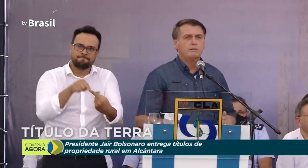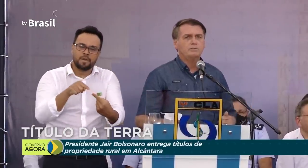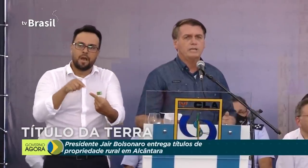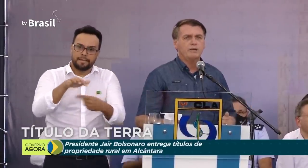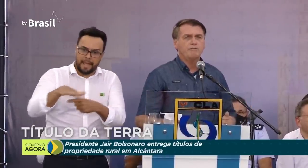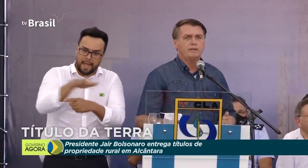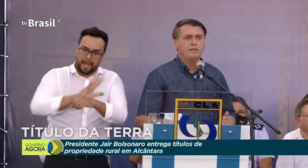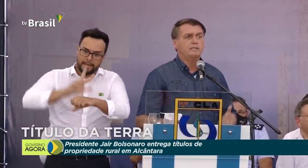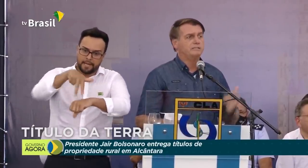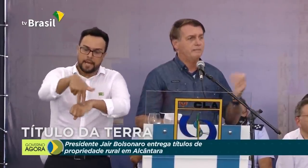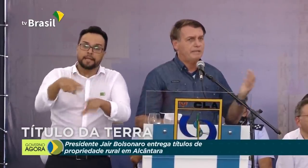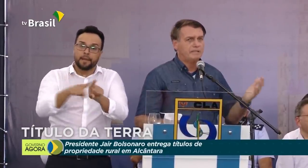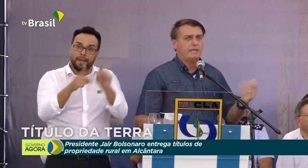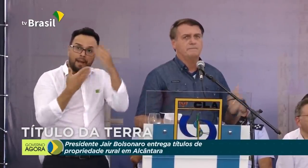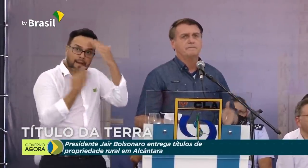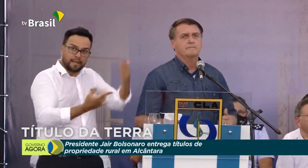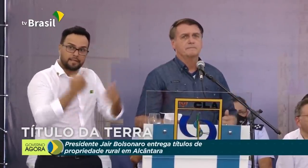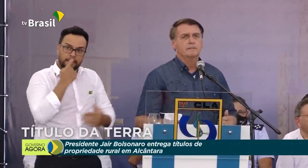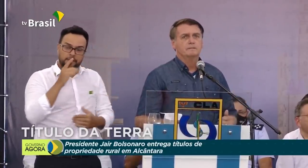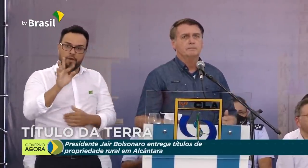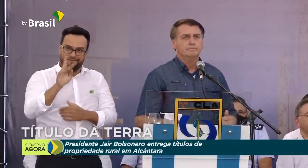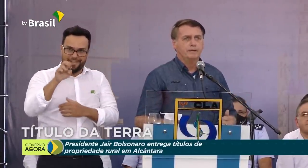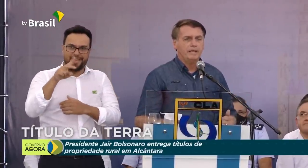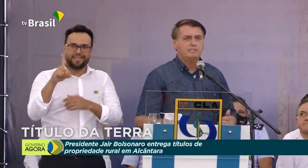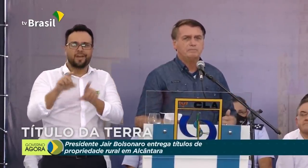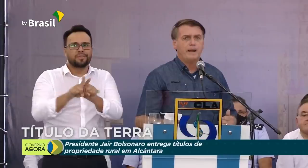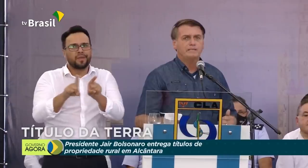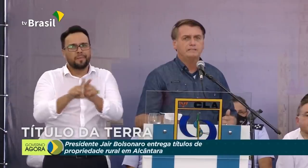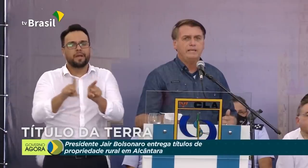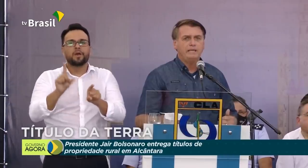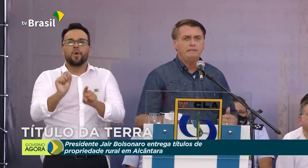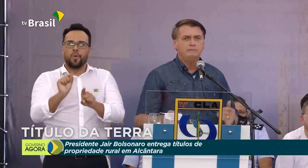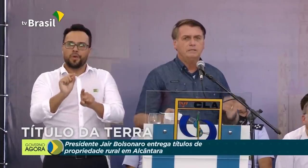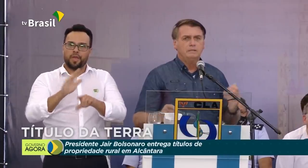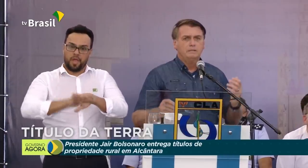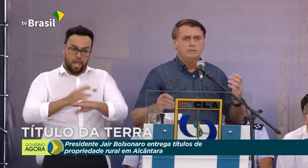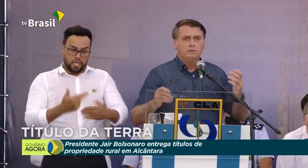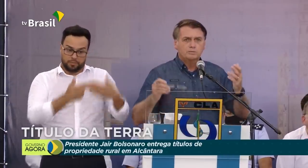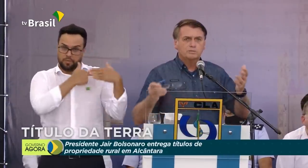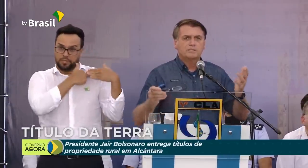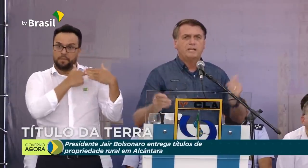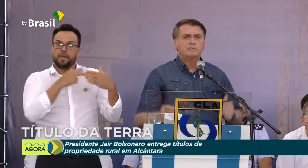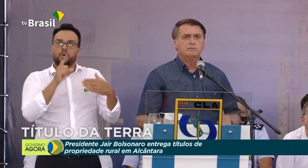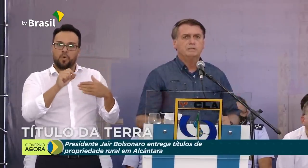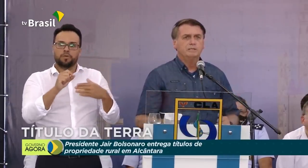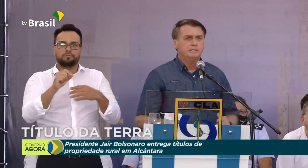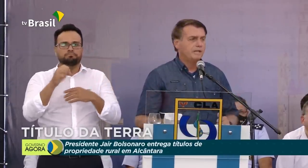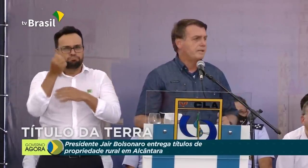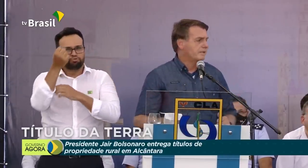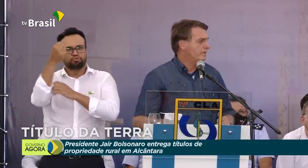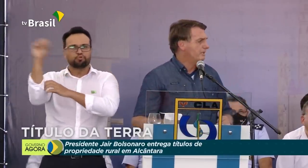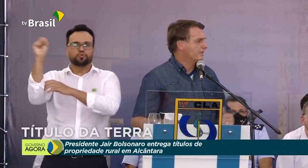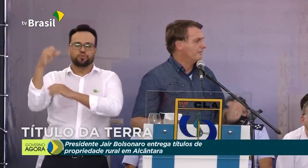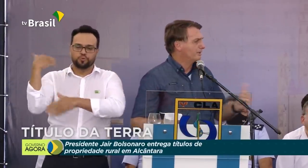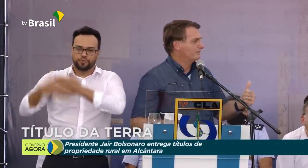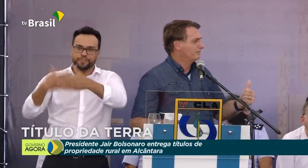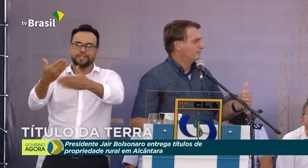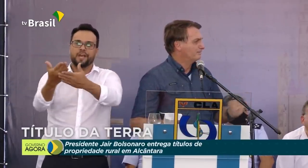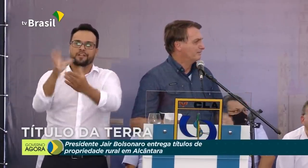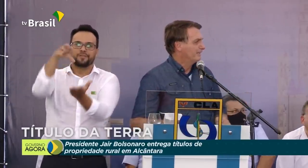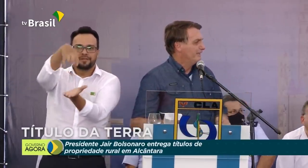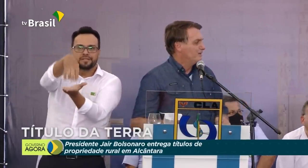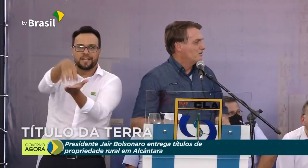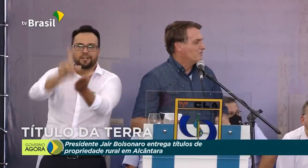Agradeço o general Fernando, que também tem grande parte dele, o sucesso desse centro de lançamento.